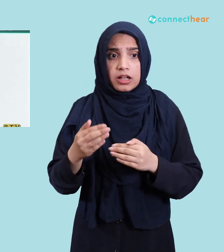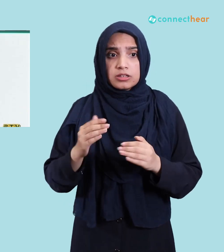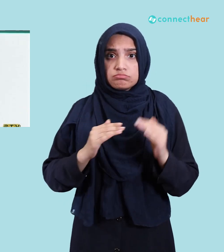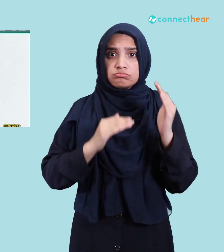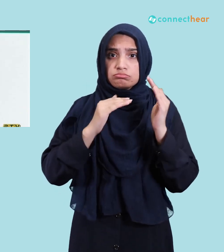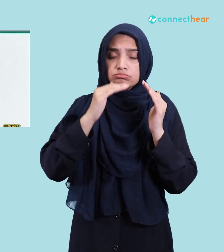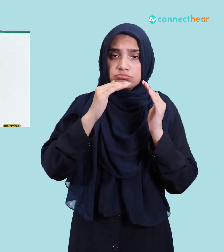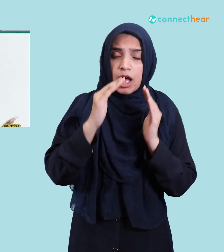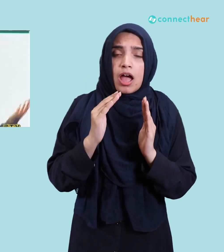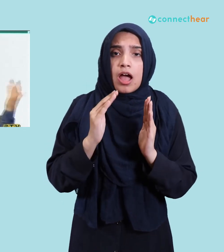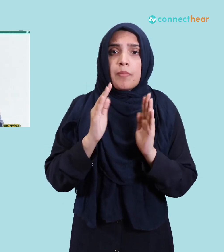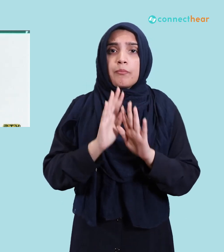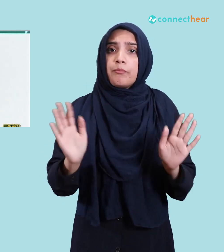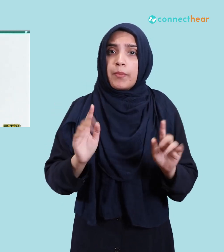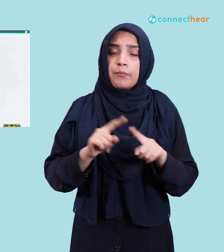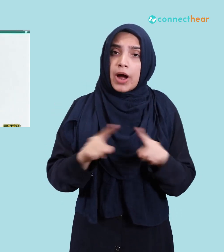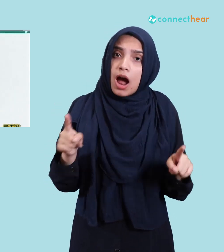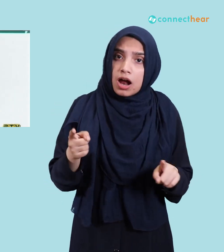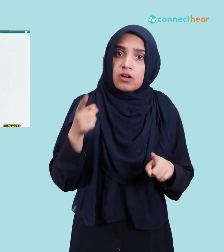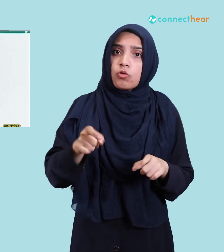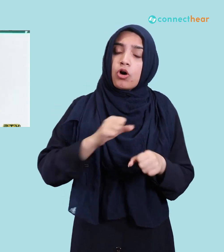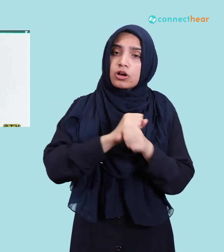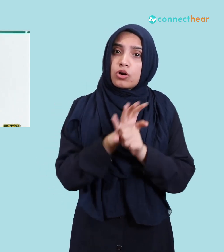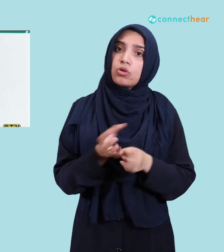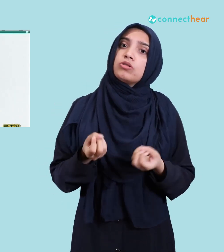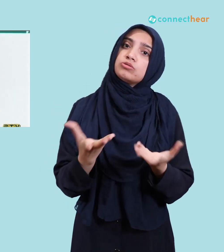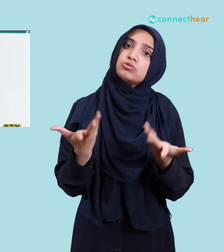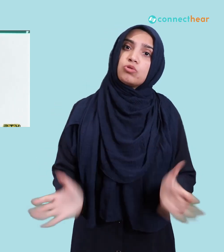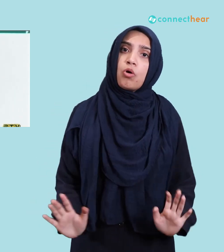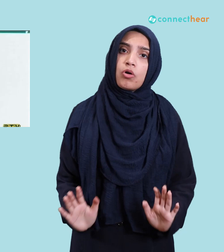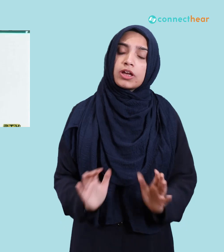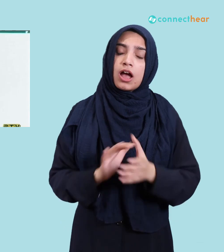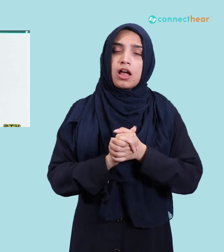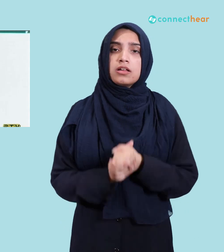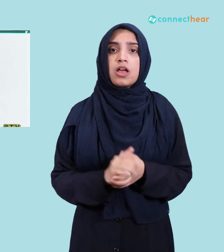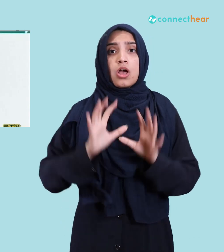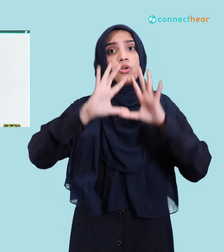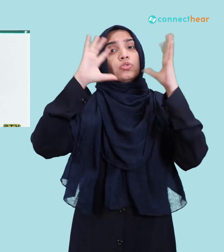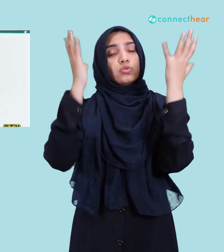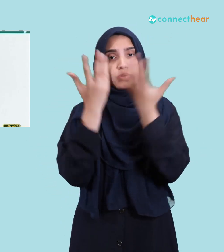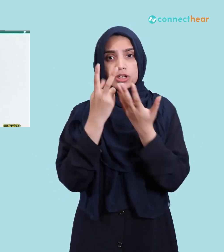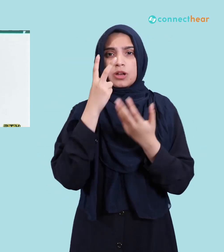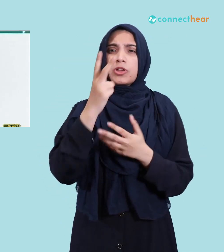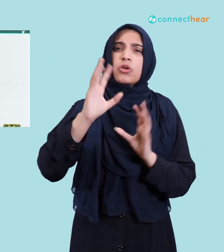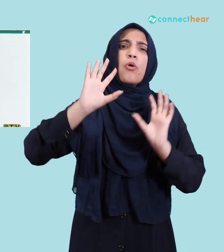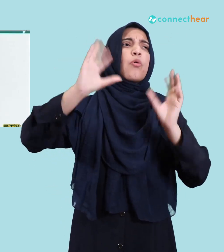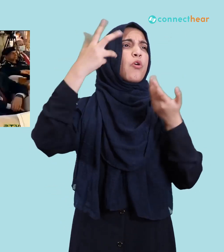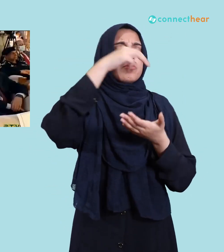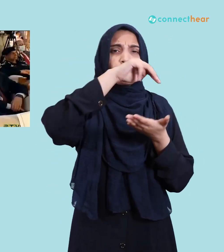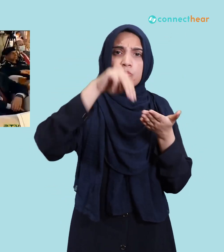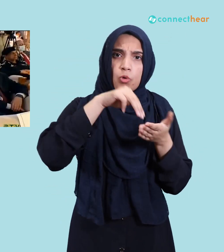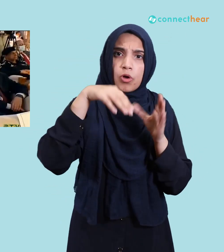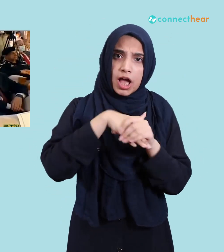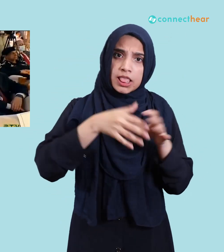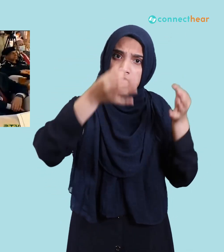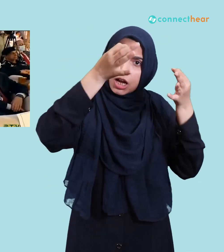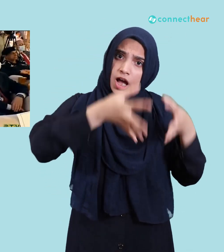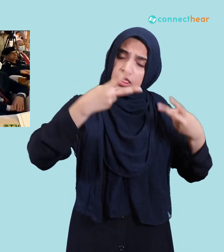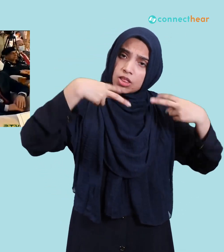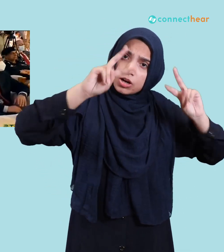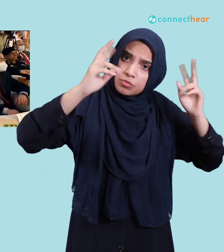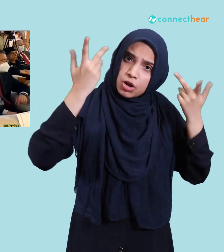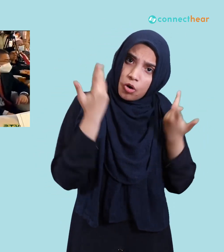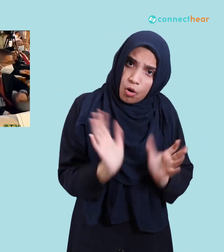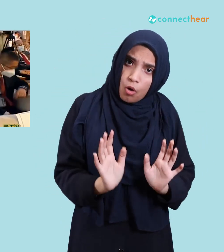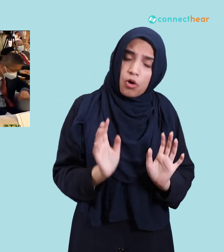اور کرونا کا آپ دنیا میں دیکھیں کہ جدھر جدھر کرونا نے دنیا میں تباہی مچائی ہے، ہمیں تو